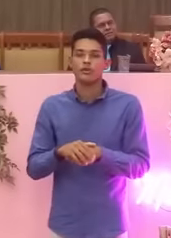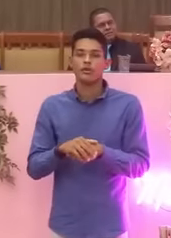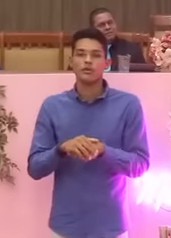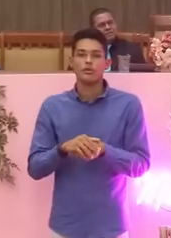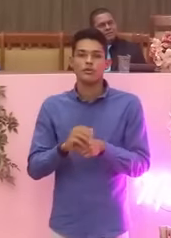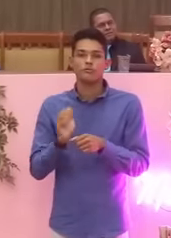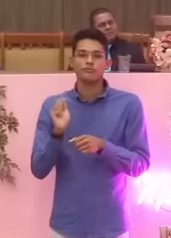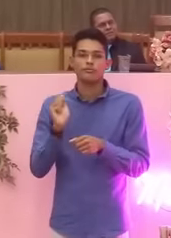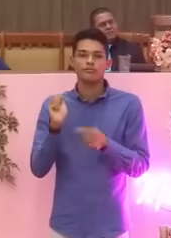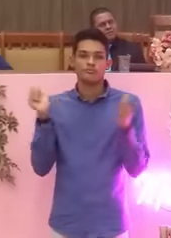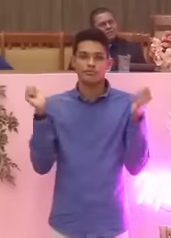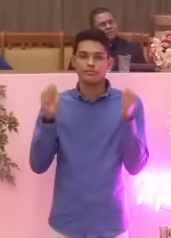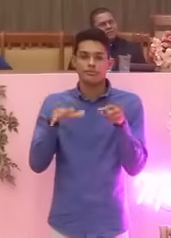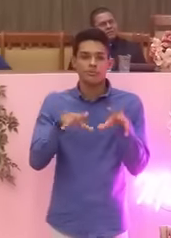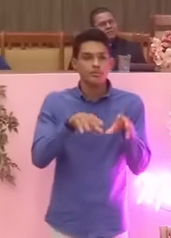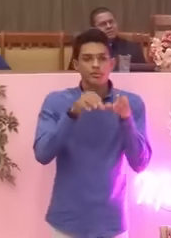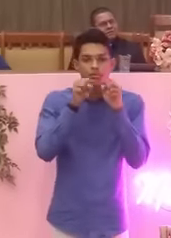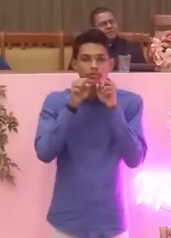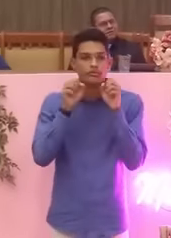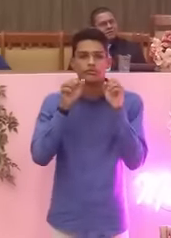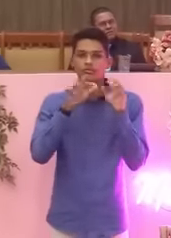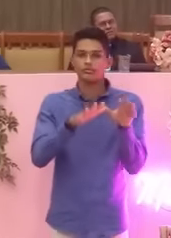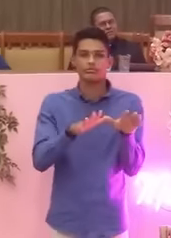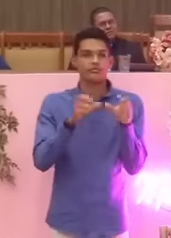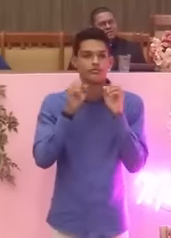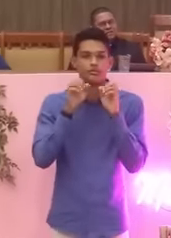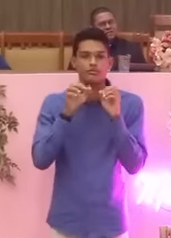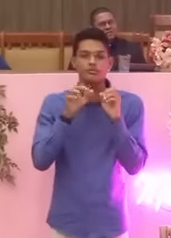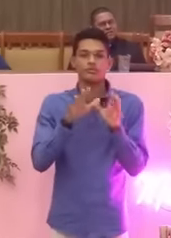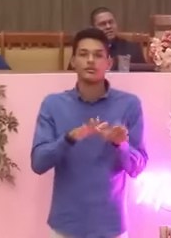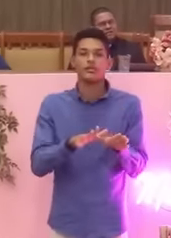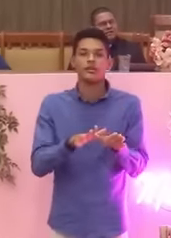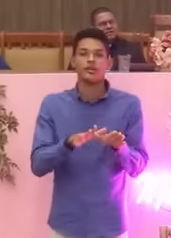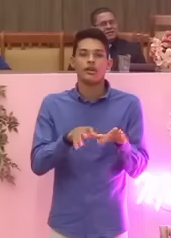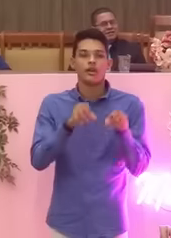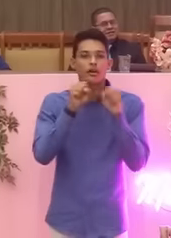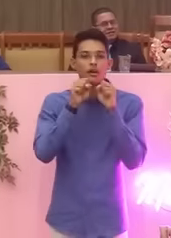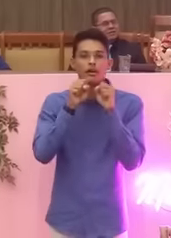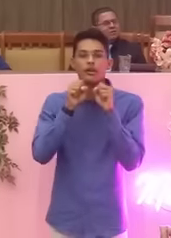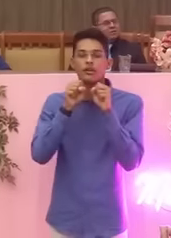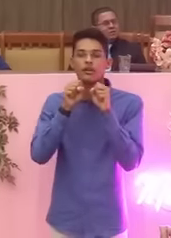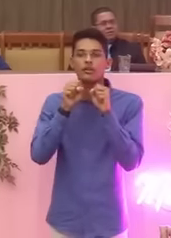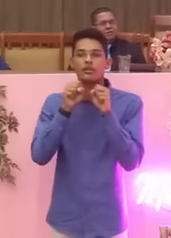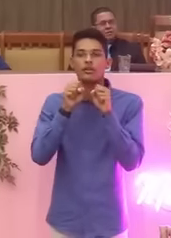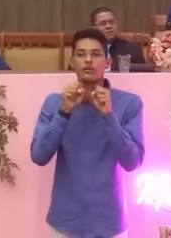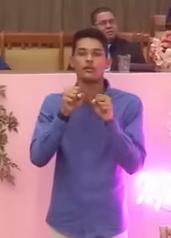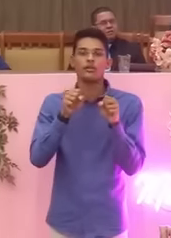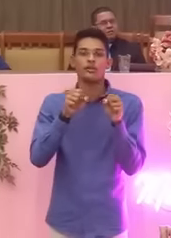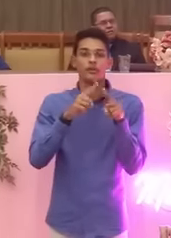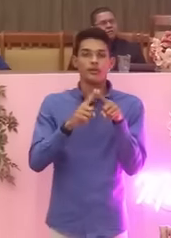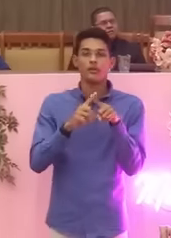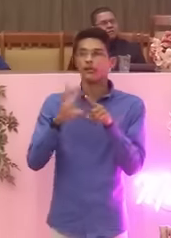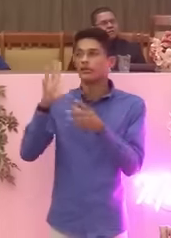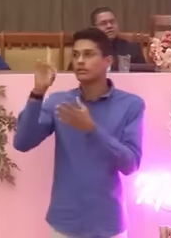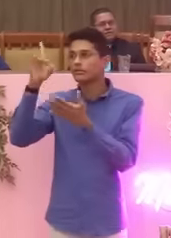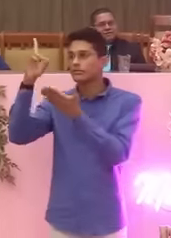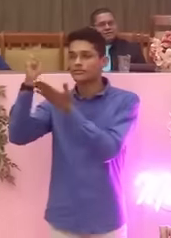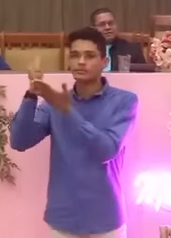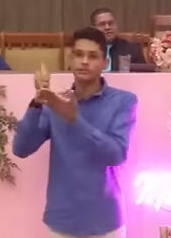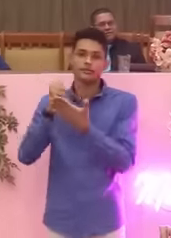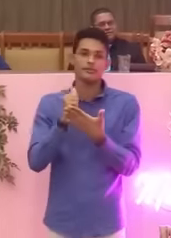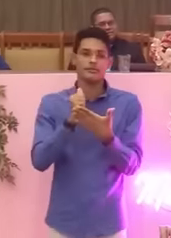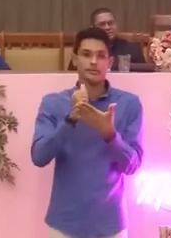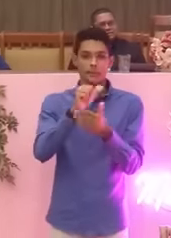pode botar teu nome na boca de um sapo na boca do Grilo pode botar teu nome debaixo da praia dentro da praia dentro do saco quem tá na legalidade